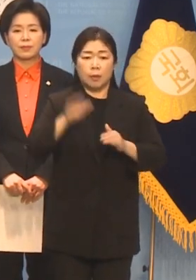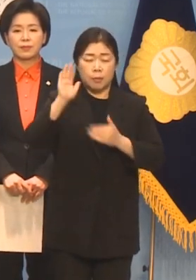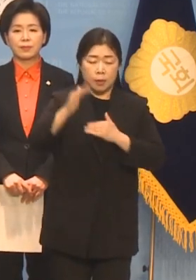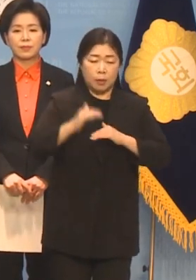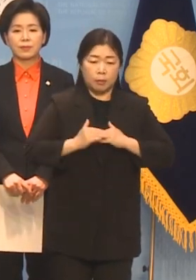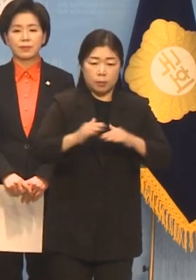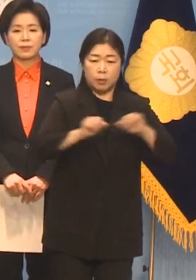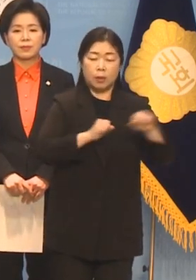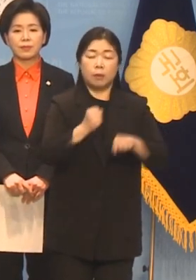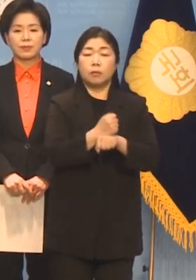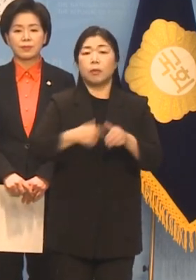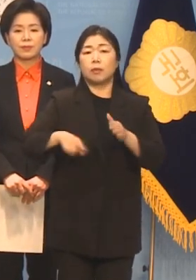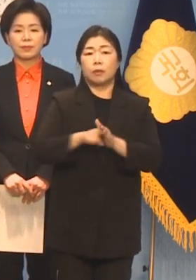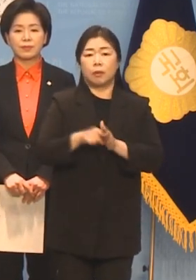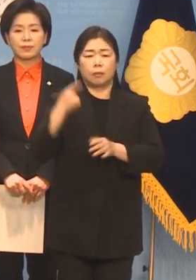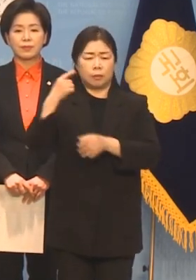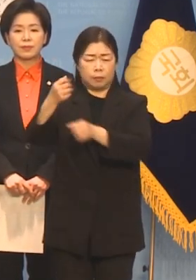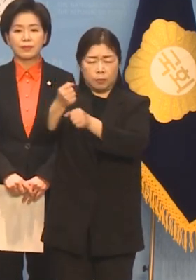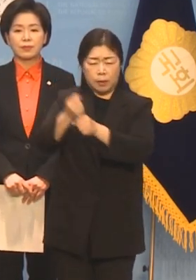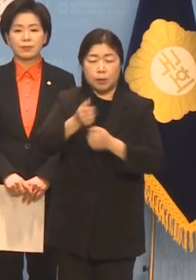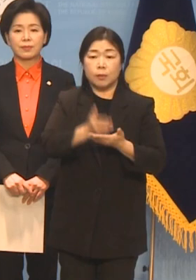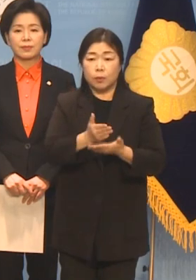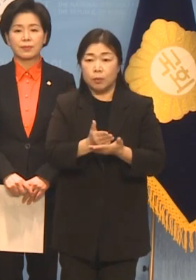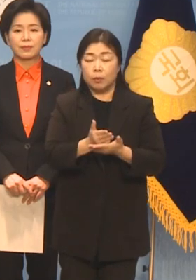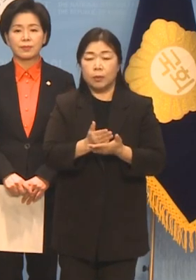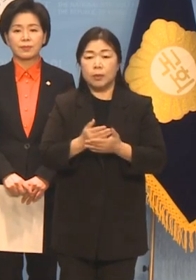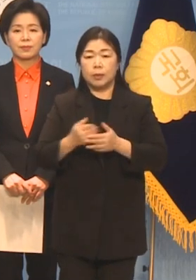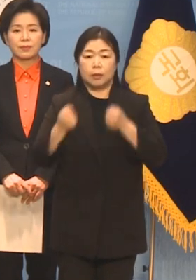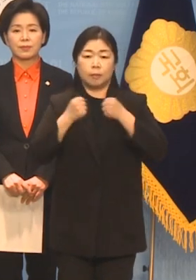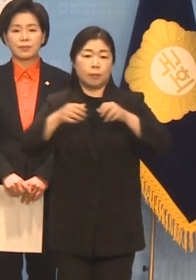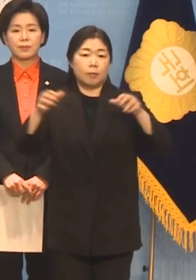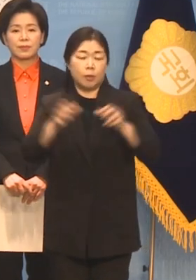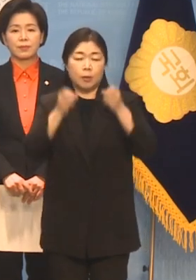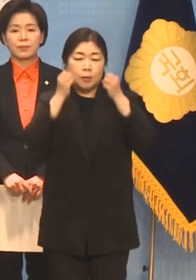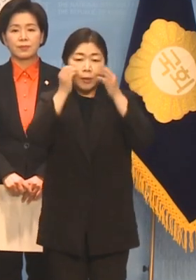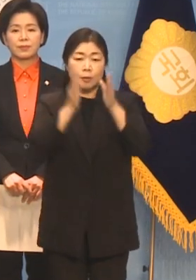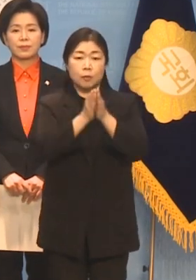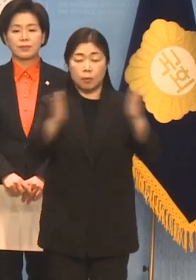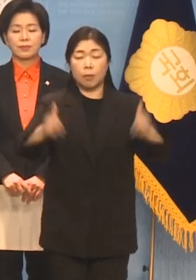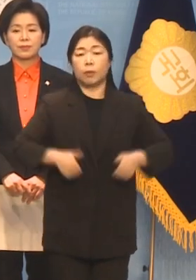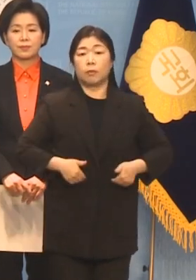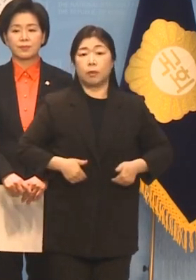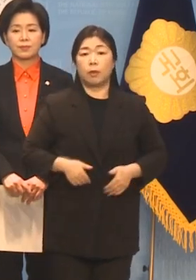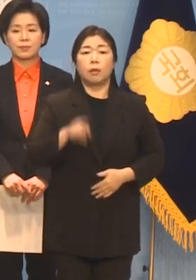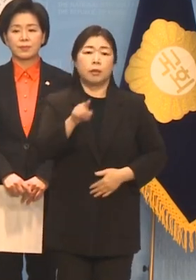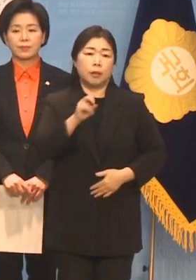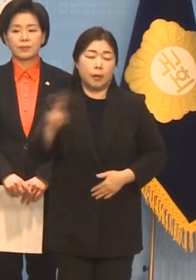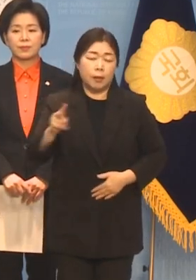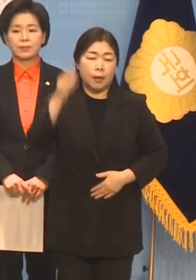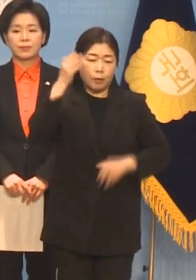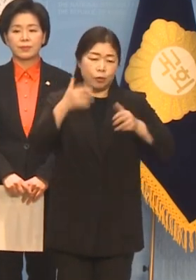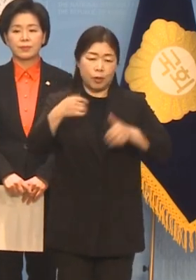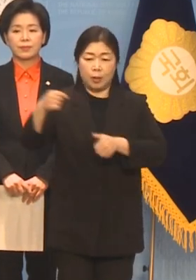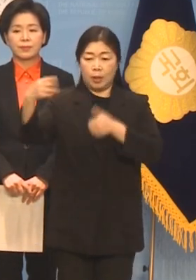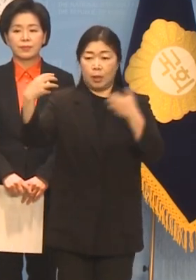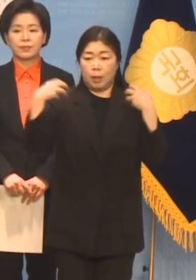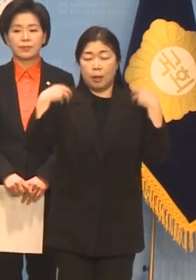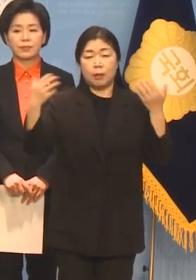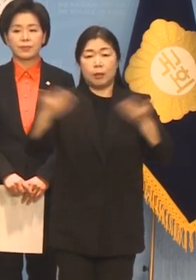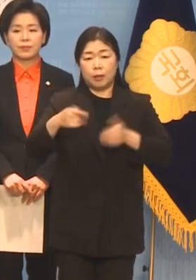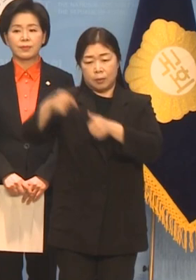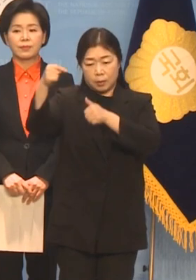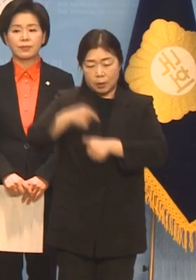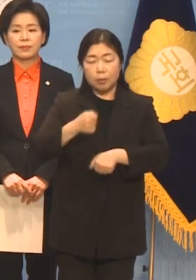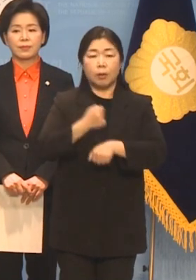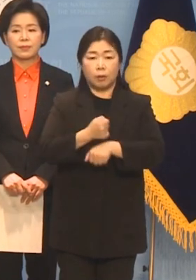다툼을 불식하고 힘을 합하여 새로운 지평을 열어야 합니다. 그것이 대한민국의 소명이며 우리가